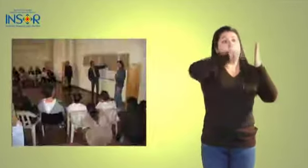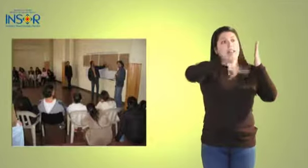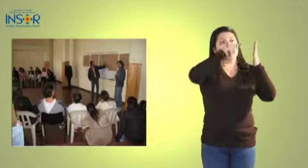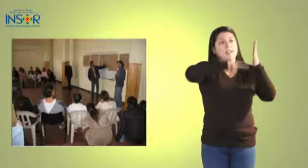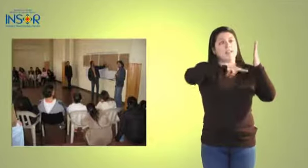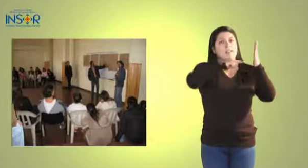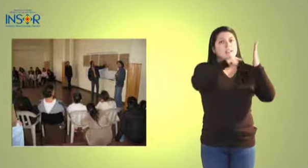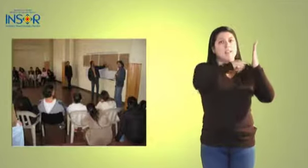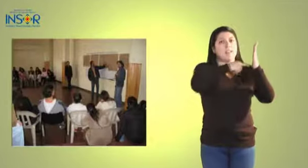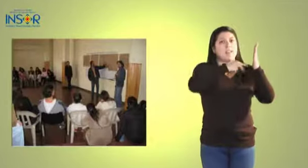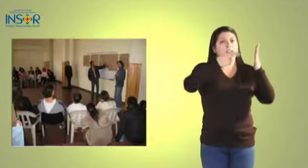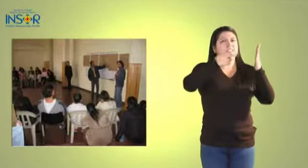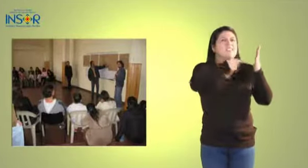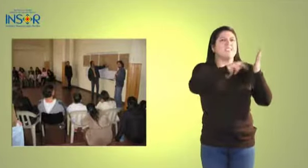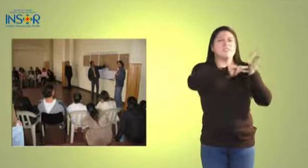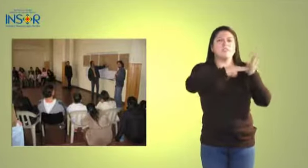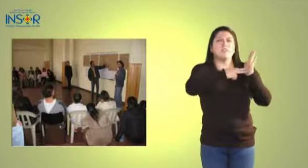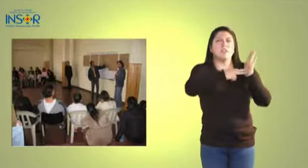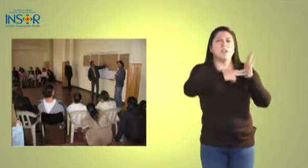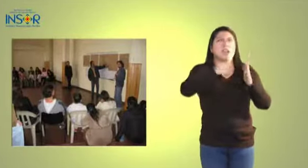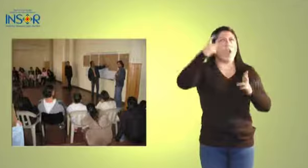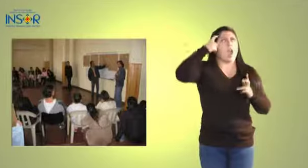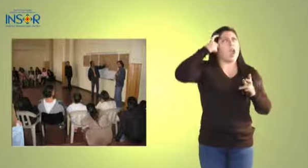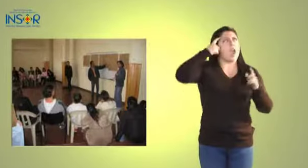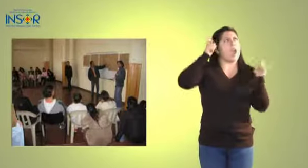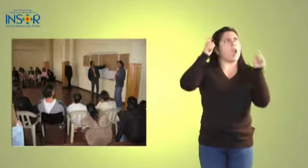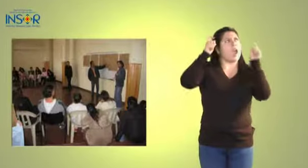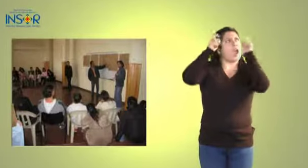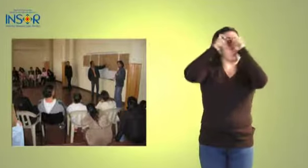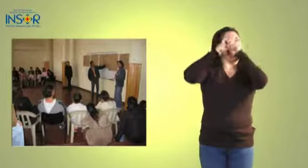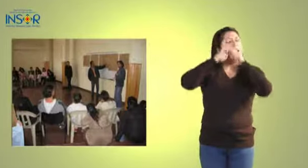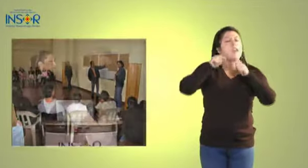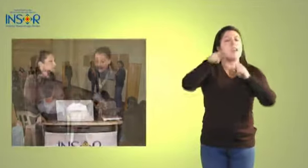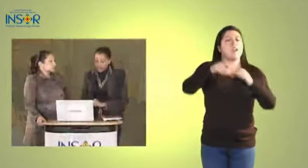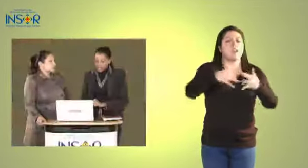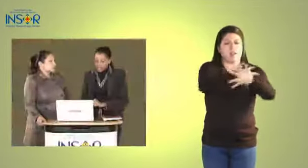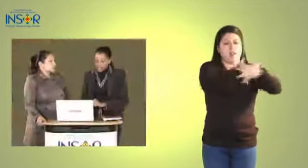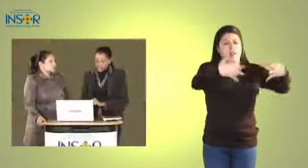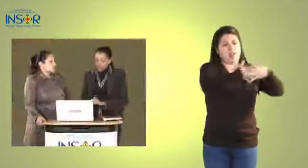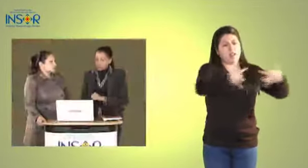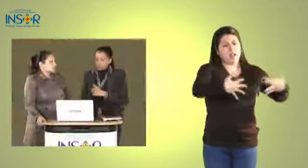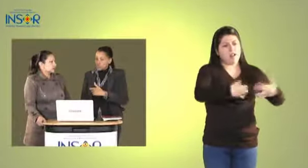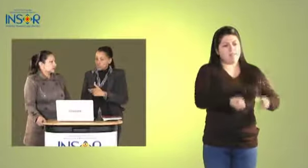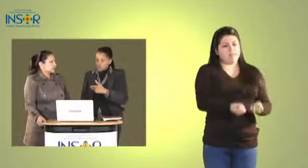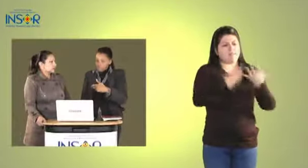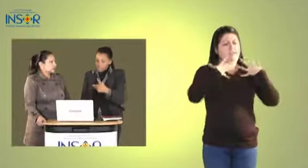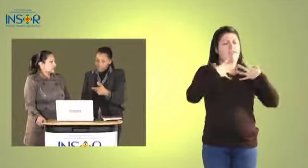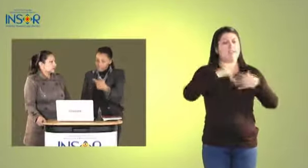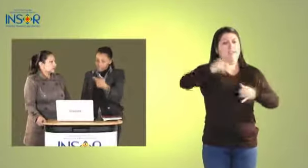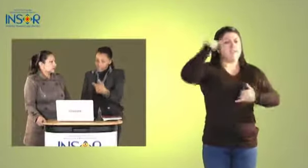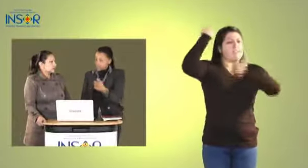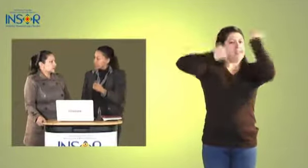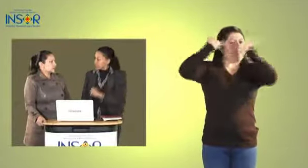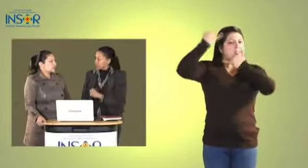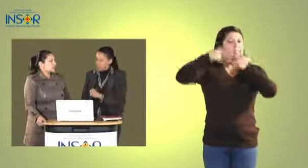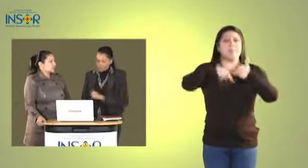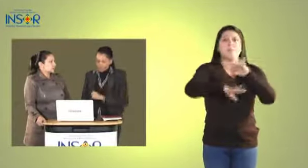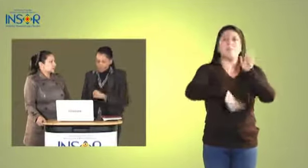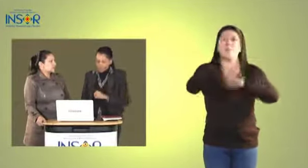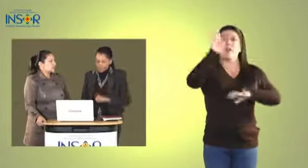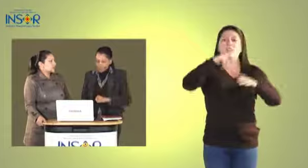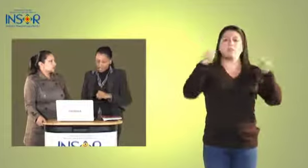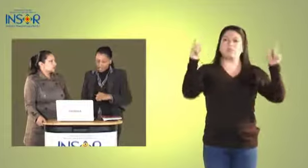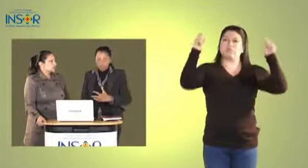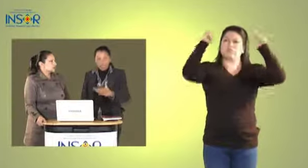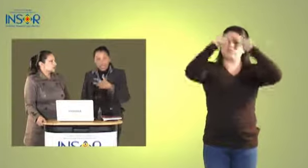de pensamiento y cómo el niño expone todas sus experiencias previas a ese texto que se le está presentando. Es una función más reflexiva, ¿sí? Que el